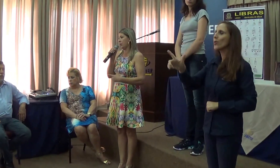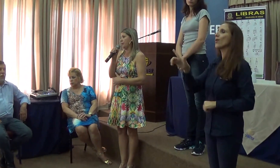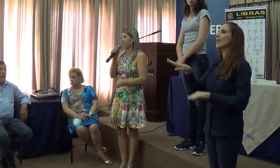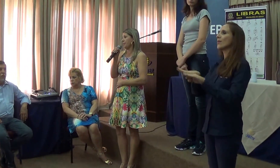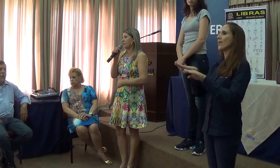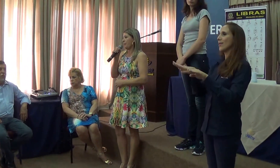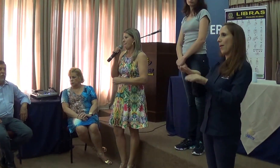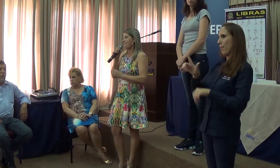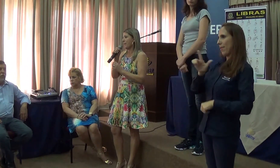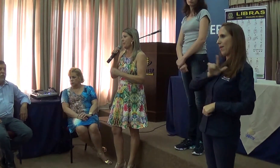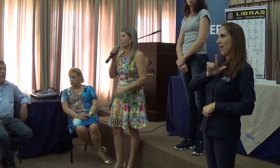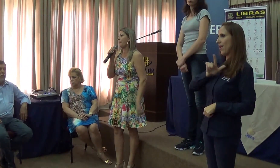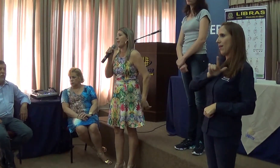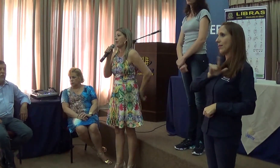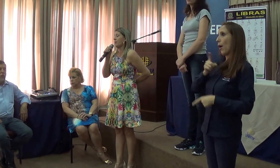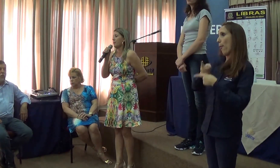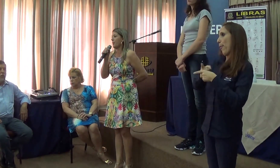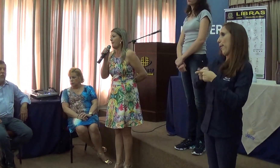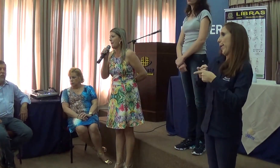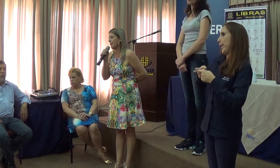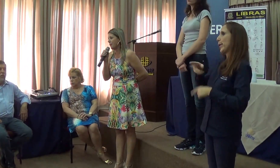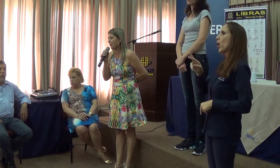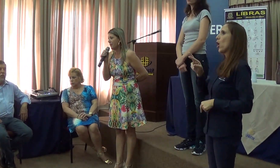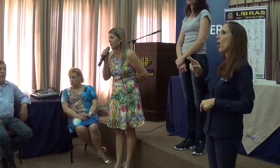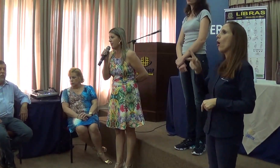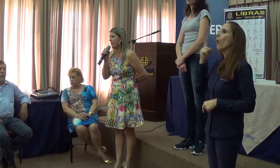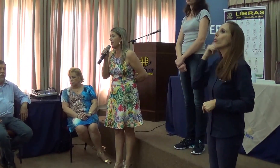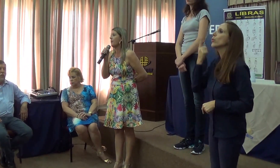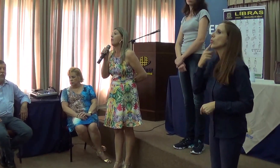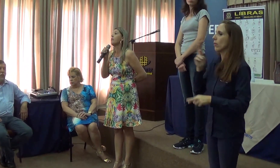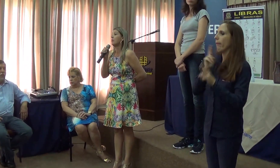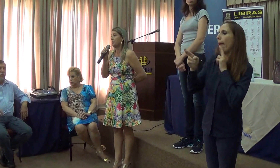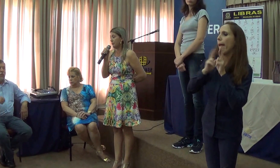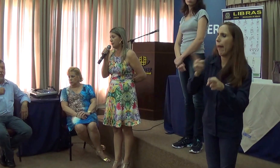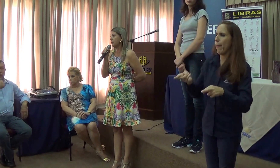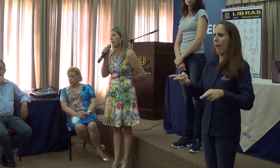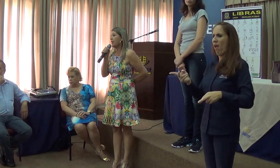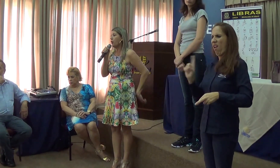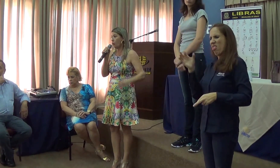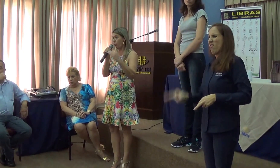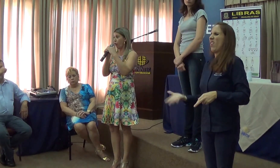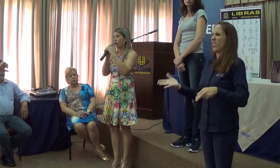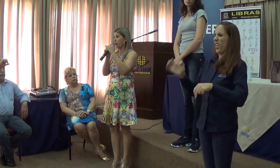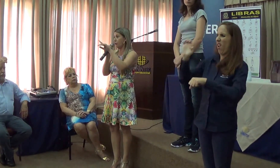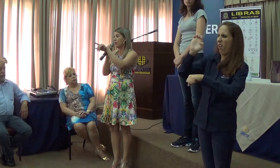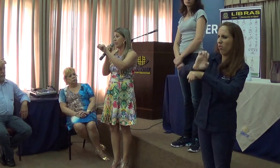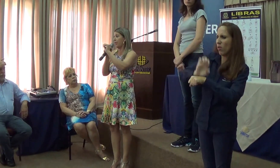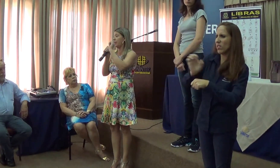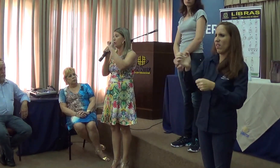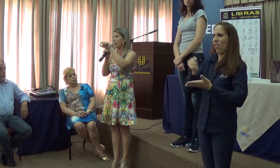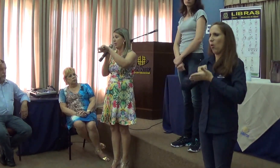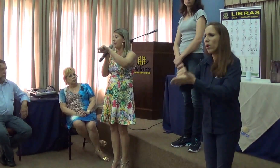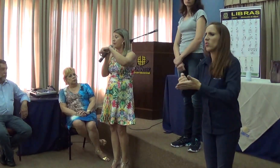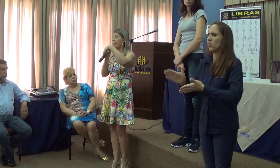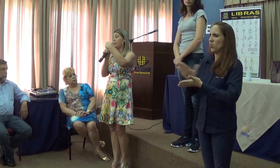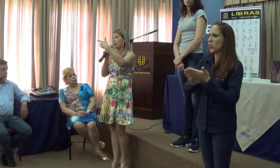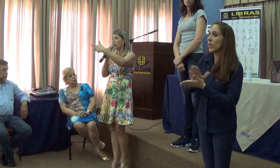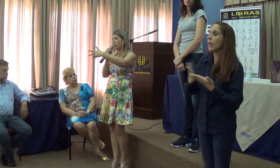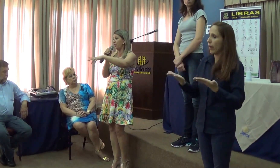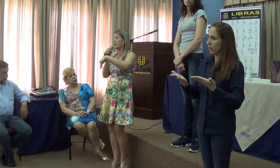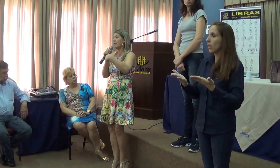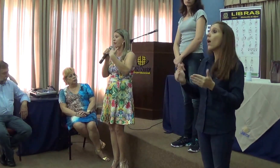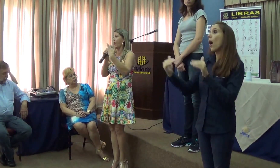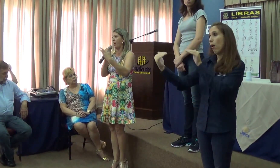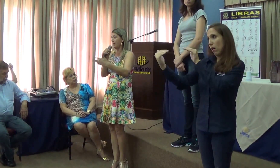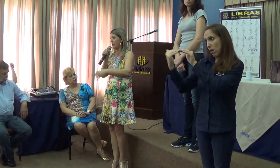exatamente. Para reclamar, Não, eu concordo com você. Inclusive, é por isso